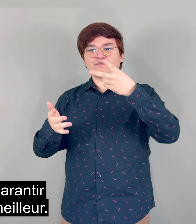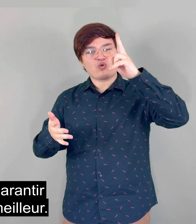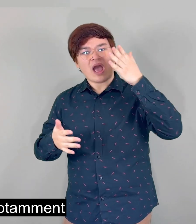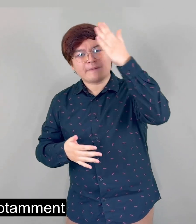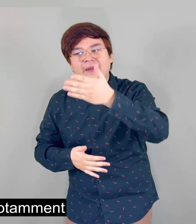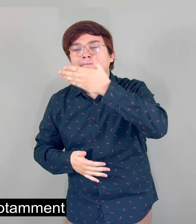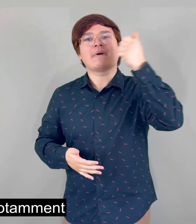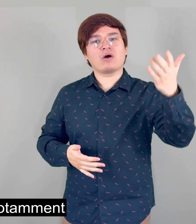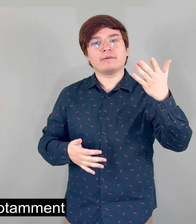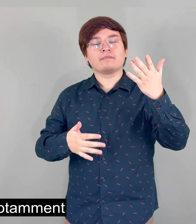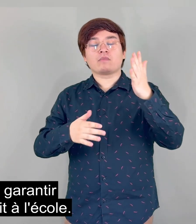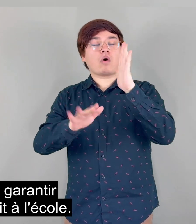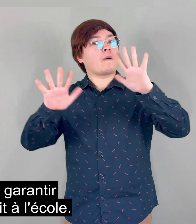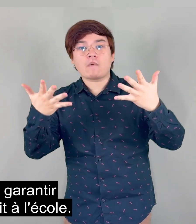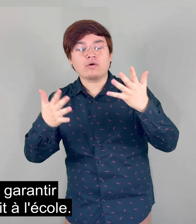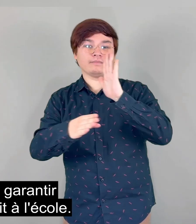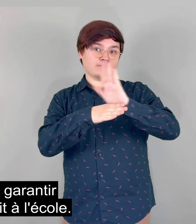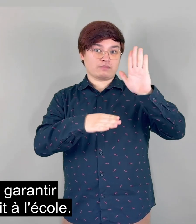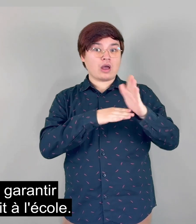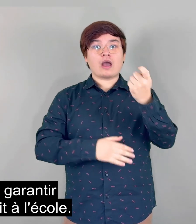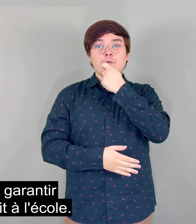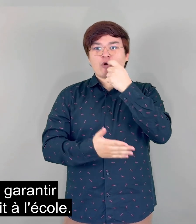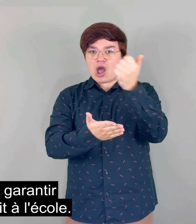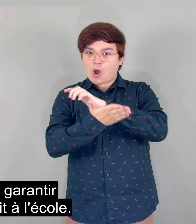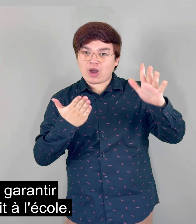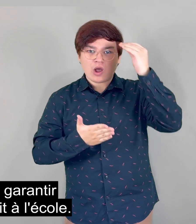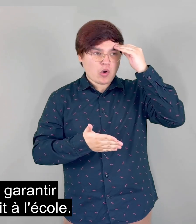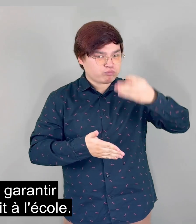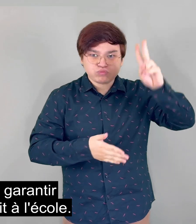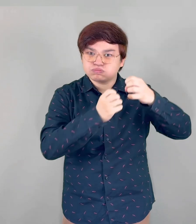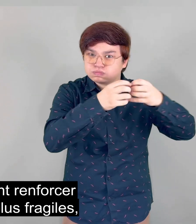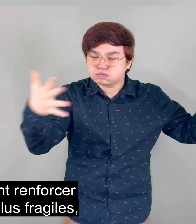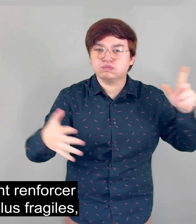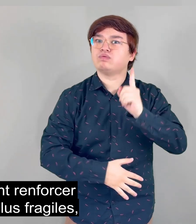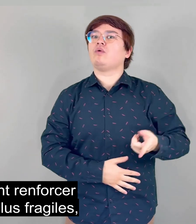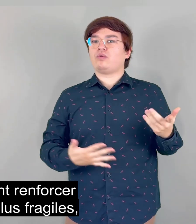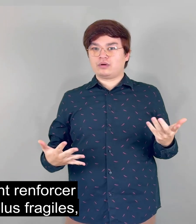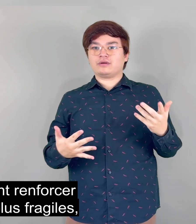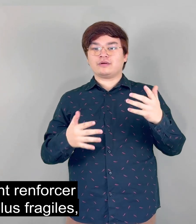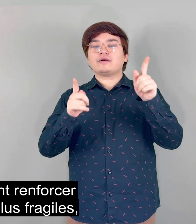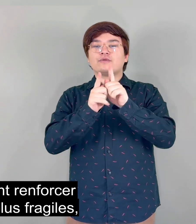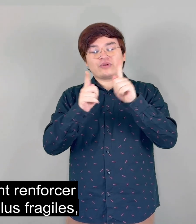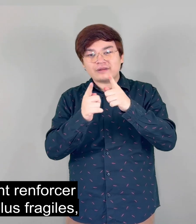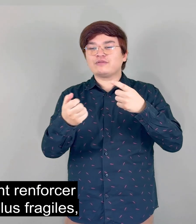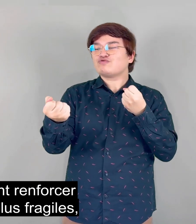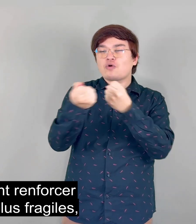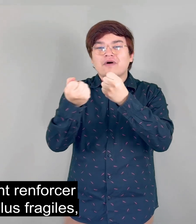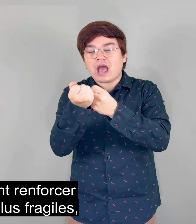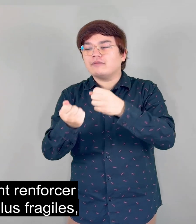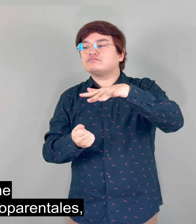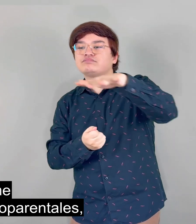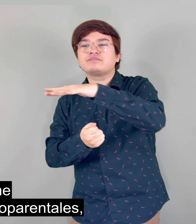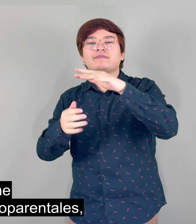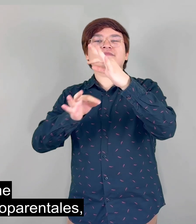meilleur. Cela passe notamment par le fait de garantir un repas gratuit à l'école. Il faut également renforcer le soutien aux plus